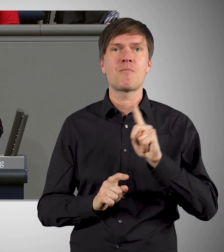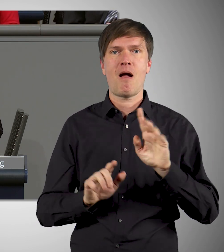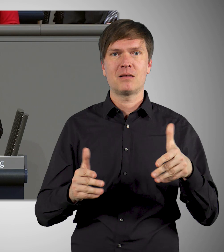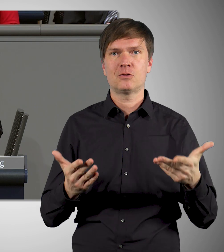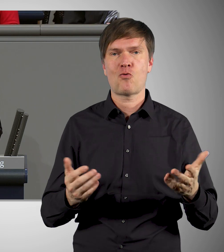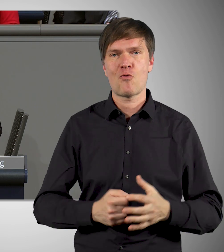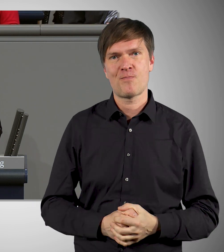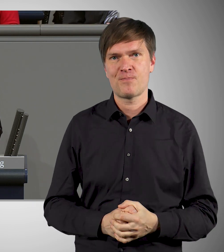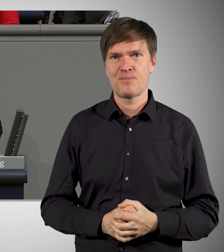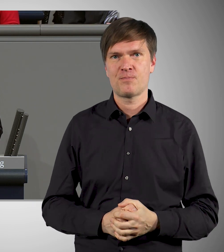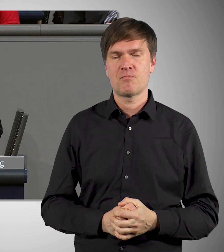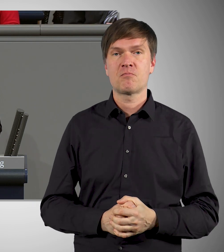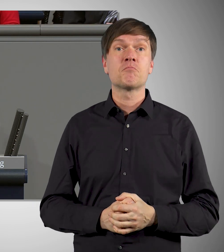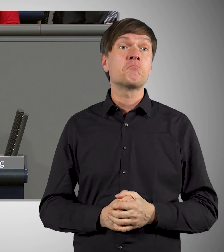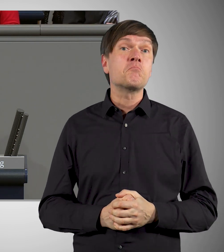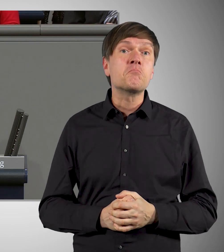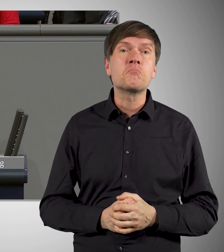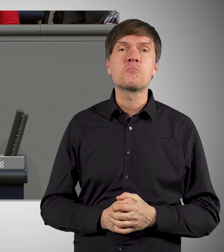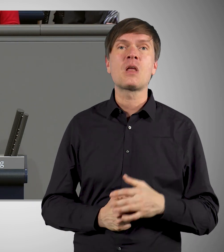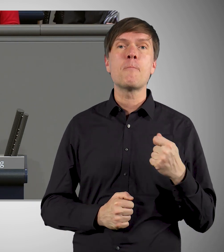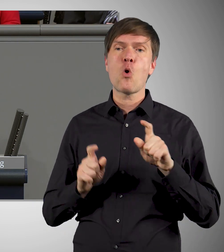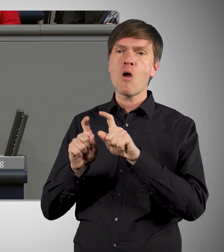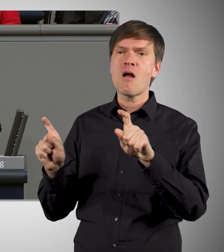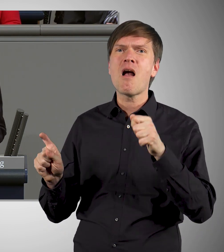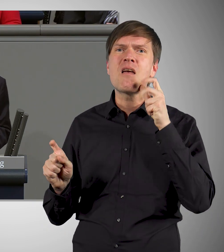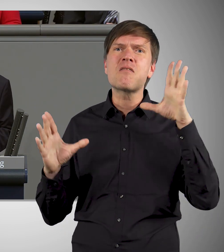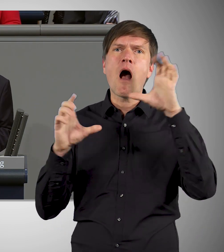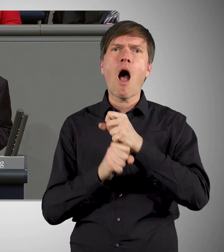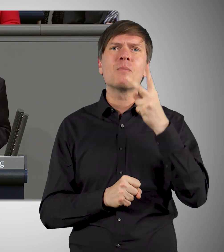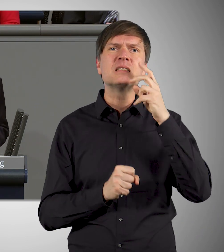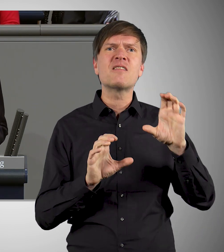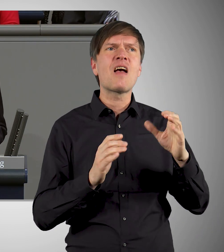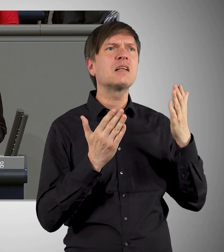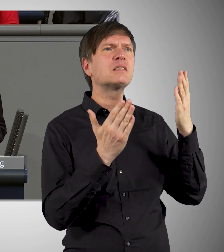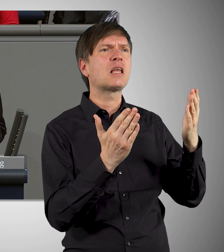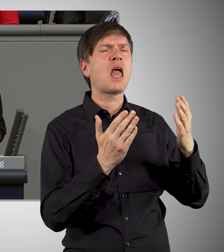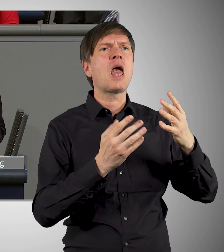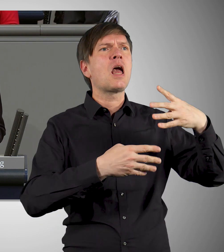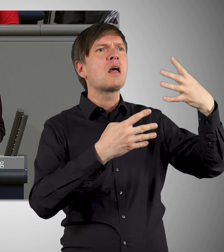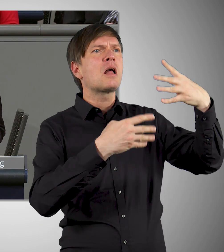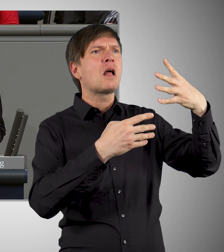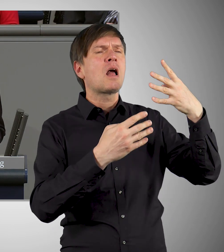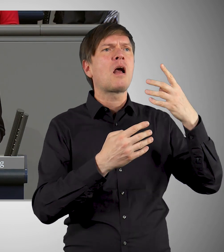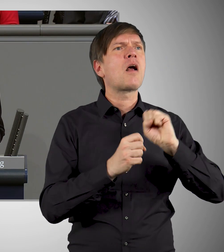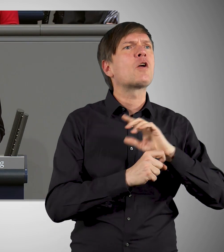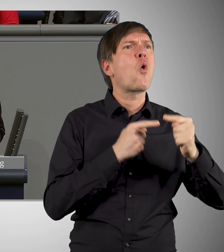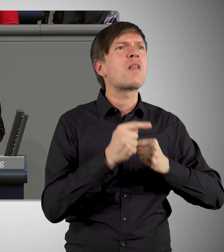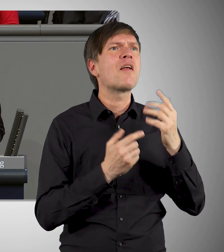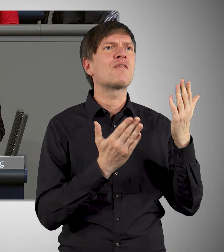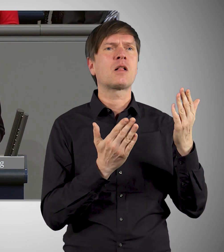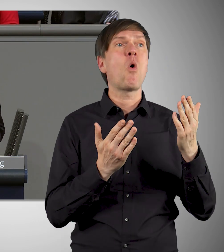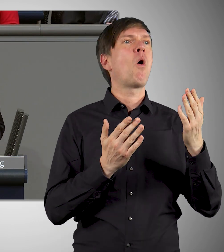zum zweiten Mal. Die Bürgerinnen und Bürger verfolgen Abend für Abend auf ihren Bildschirmen die Entwicklung der